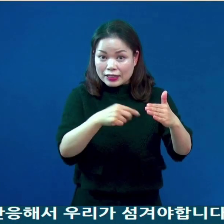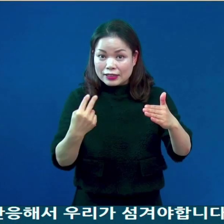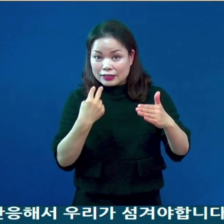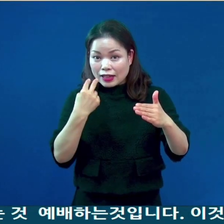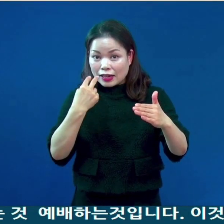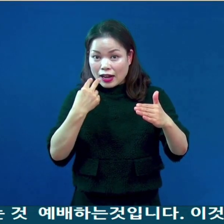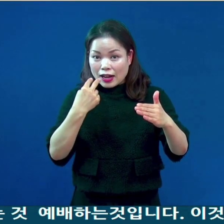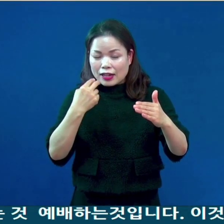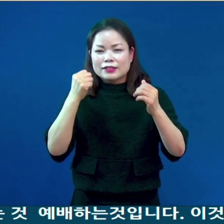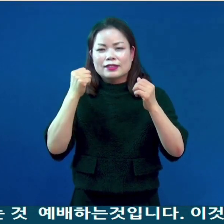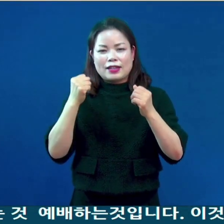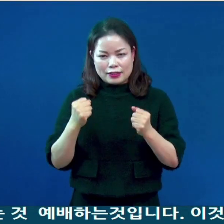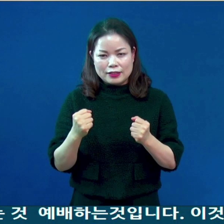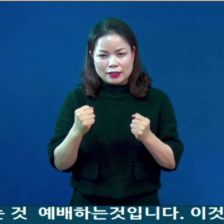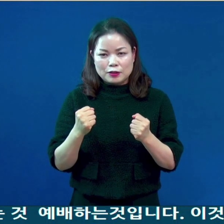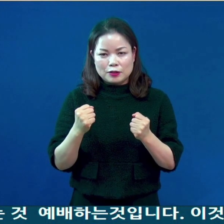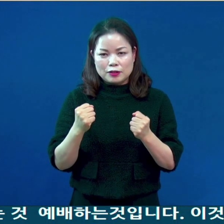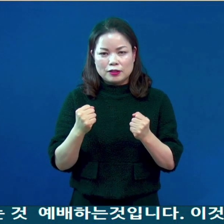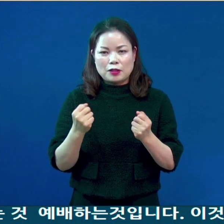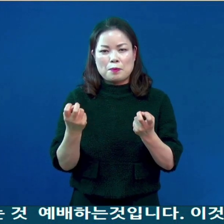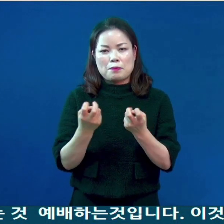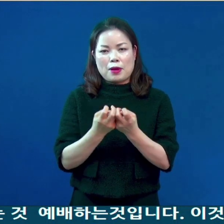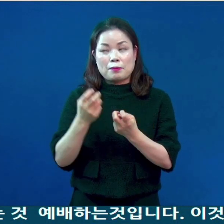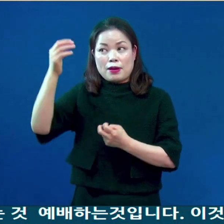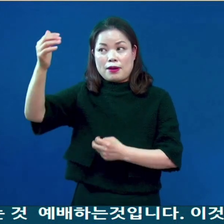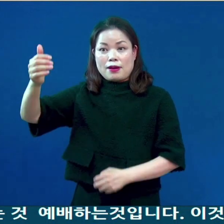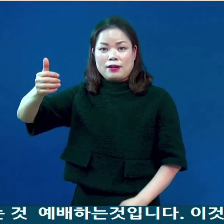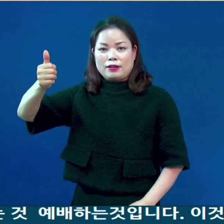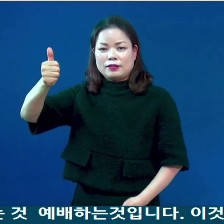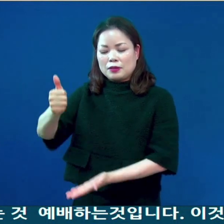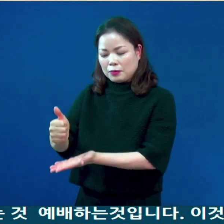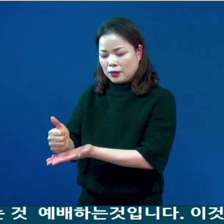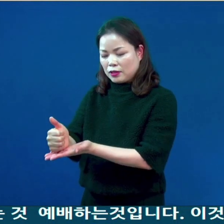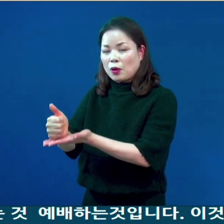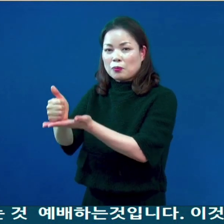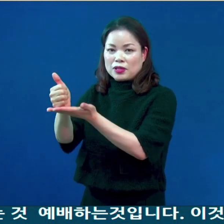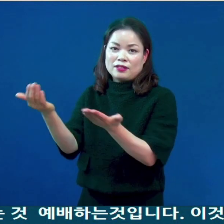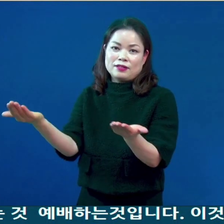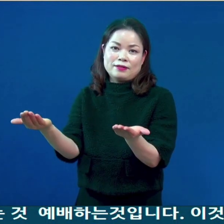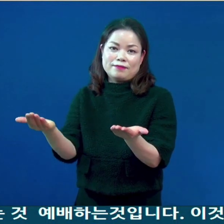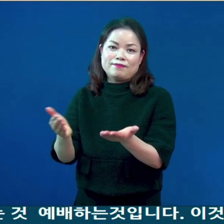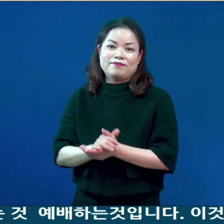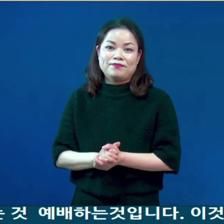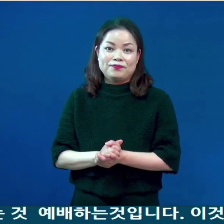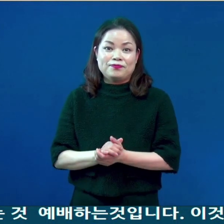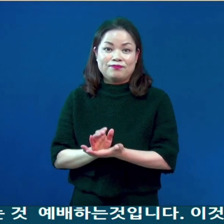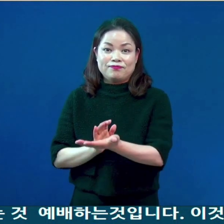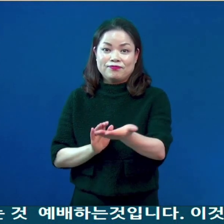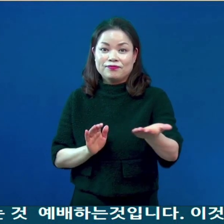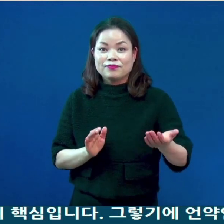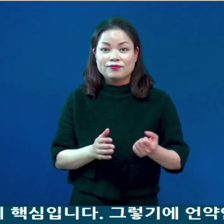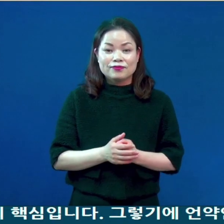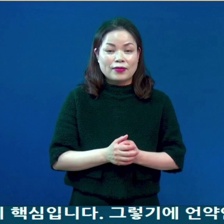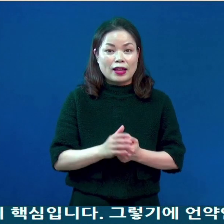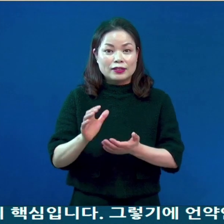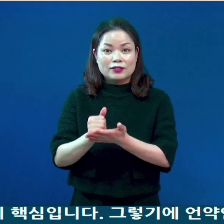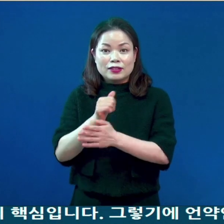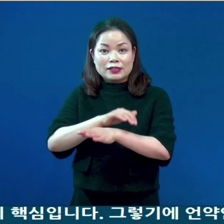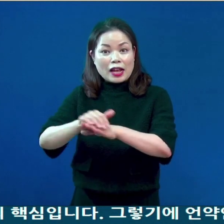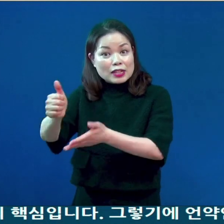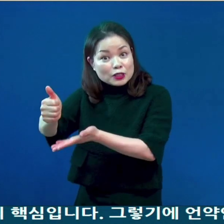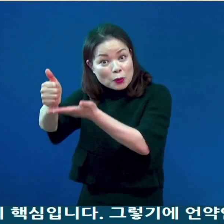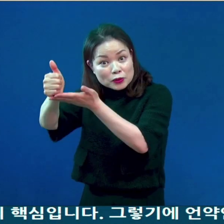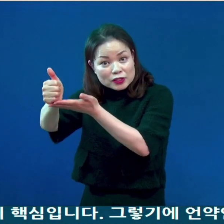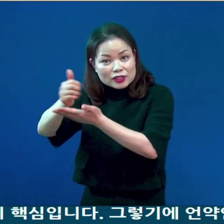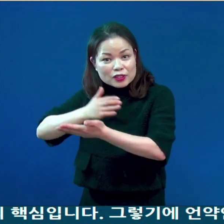살아 있으시게 하는 방법이 하나님을 섬기는 겁니다. 여러분, 그리스도를 잘 섬기는